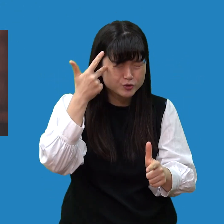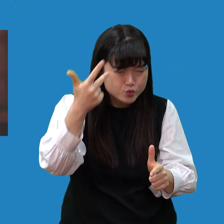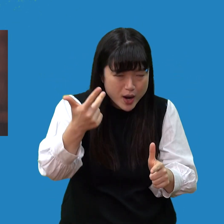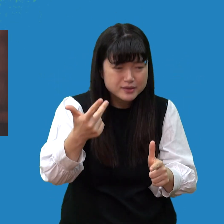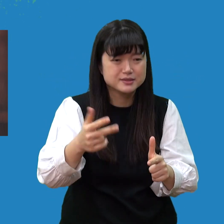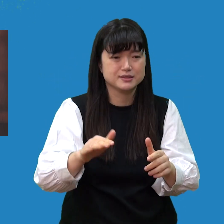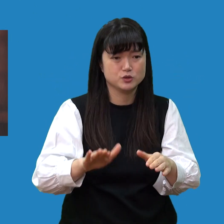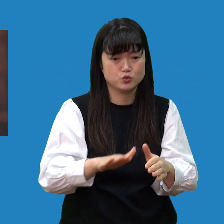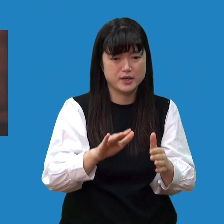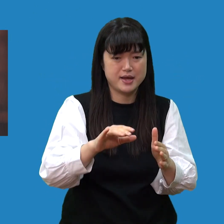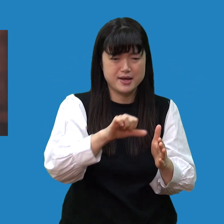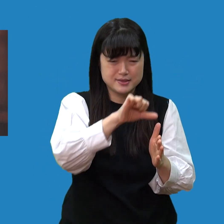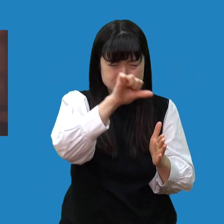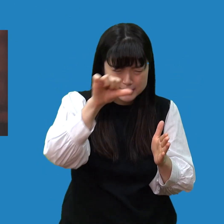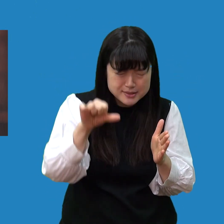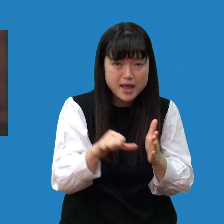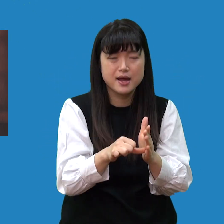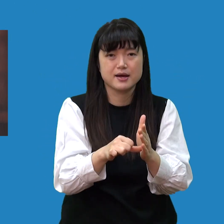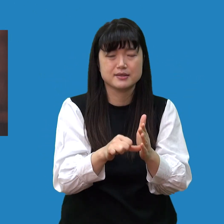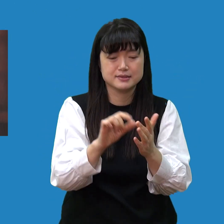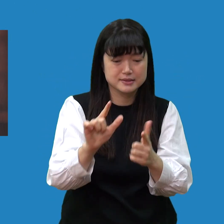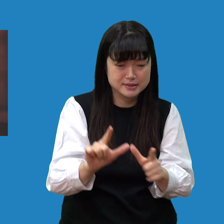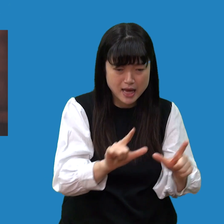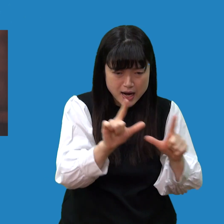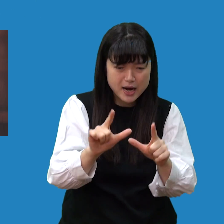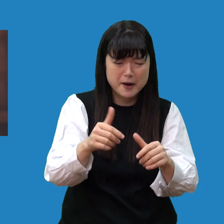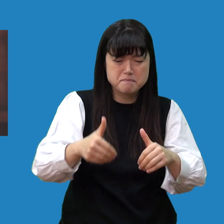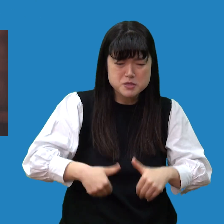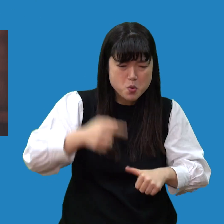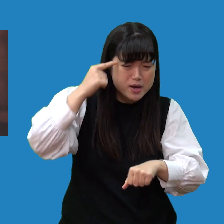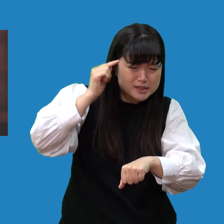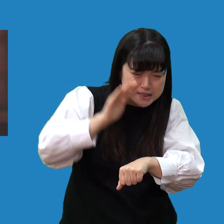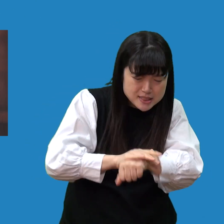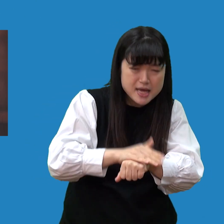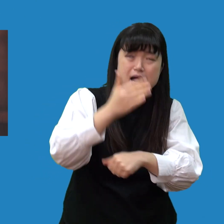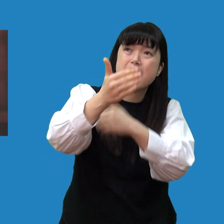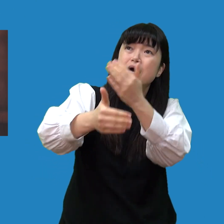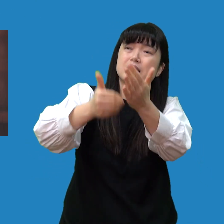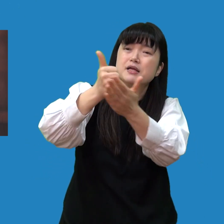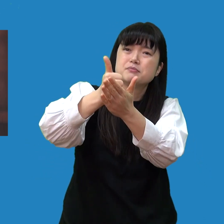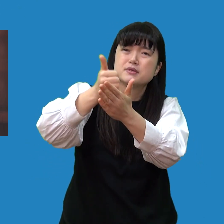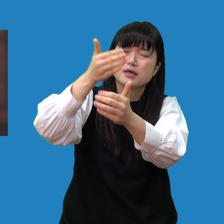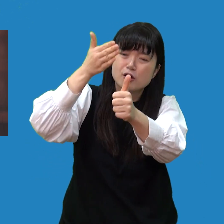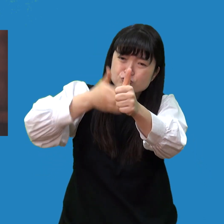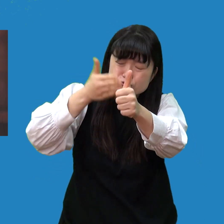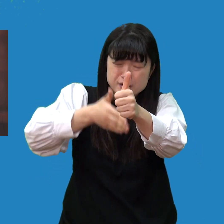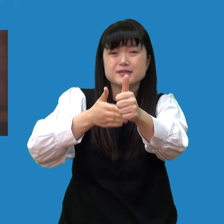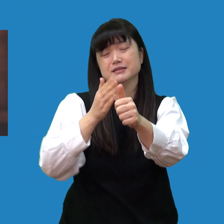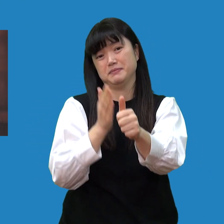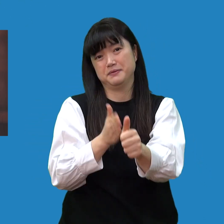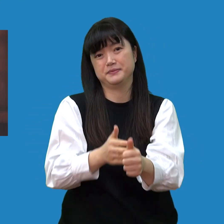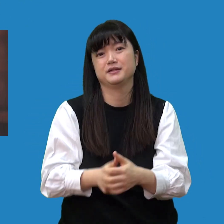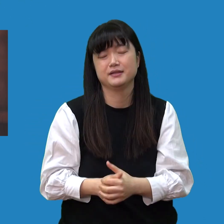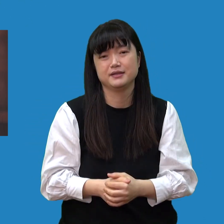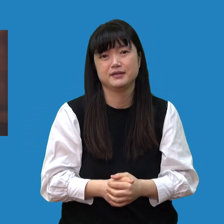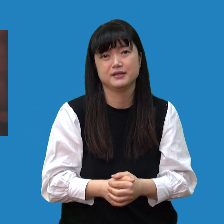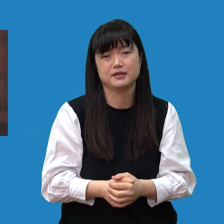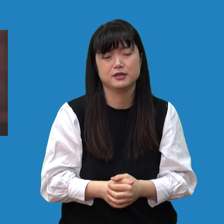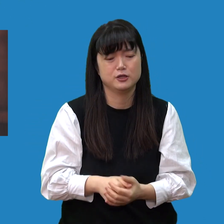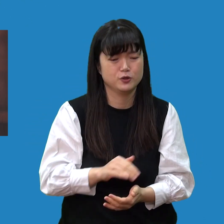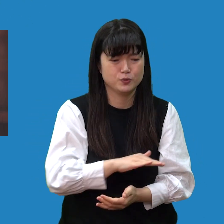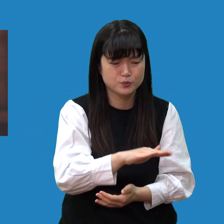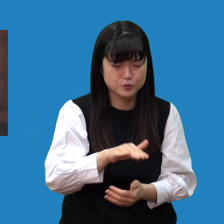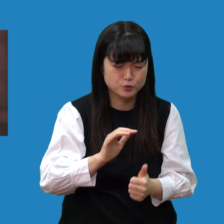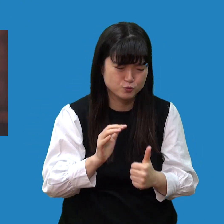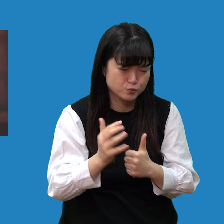주간을, 아니 우리의 한 시대를 살아가는 필요한 지혜를 그분에게 구하지 않겠습니까? 비록